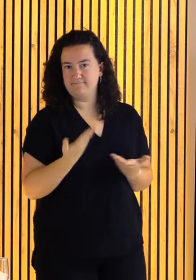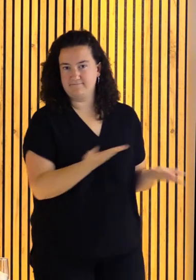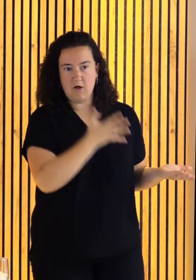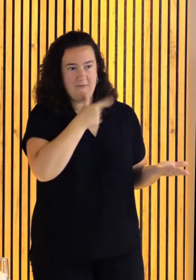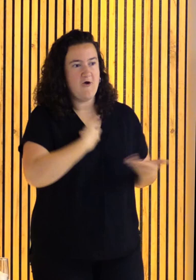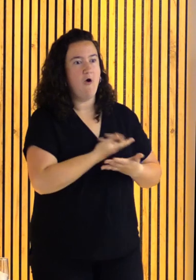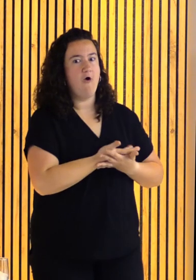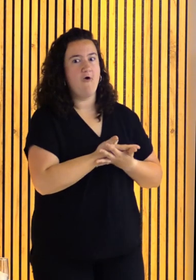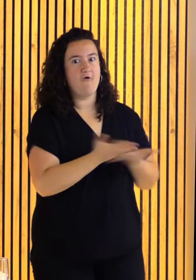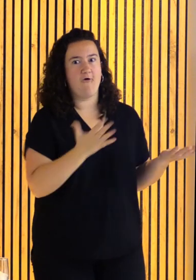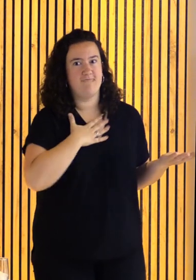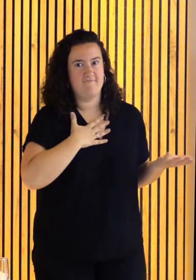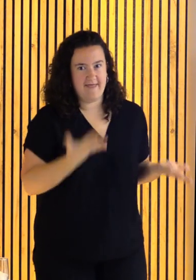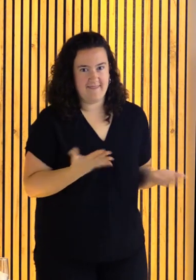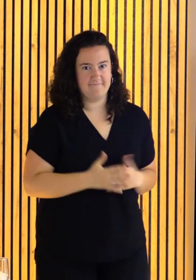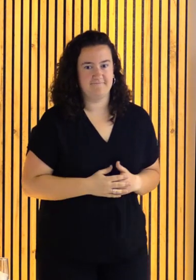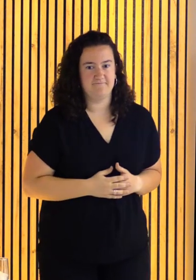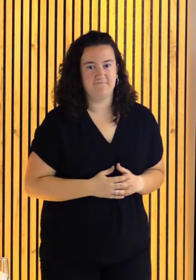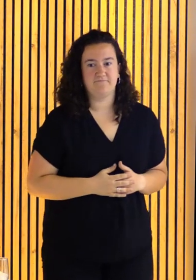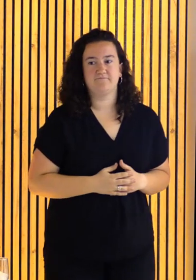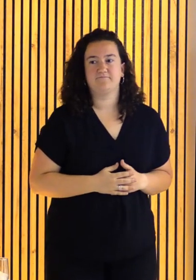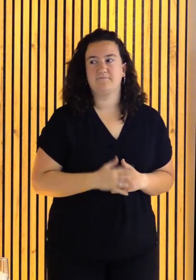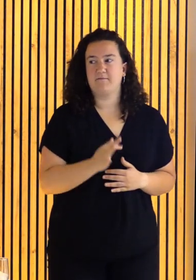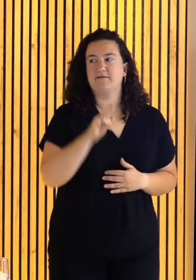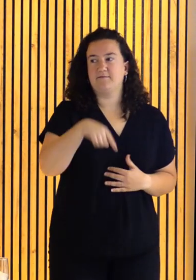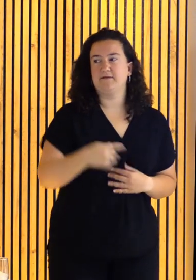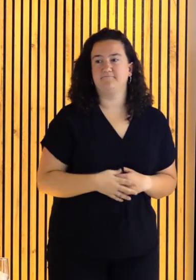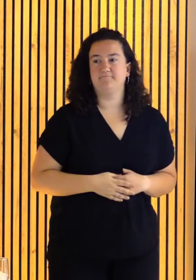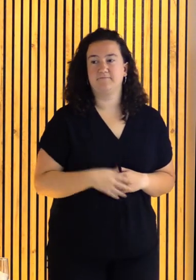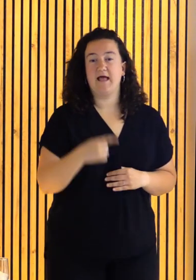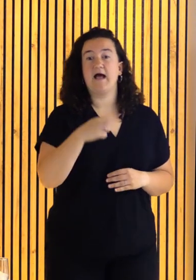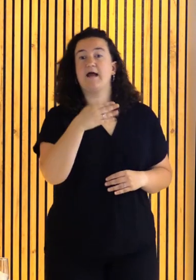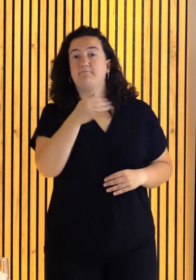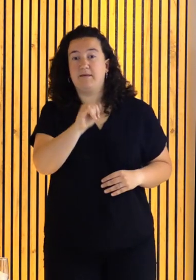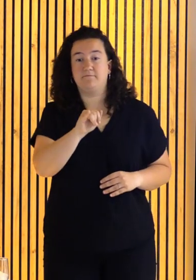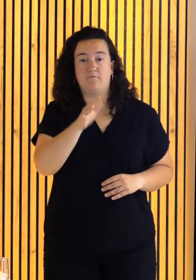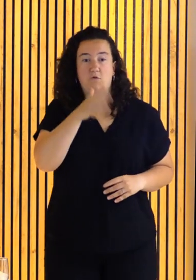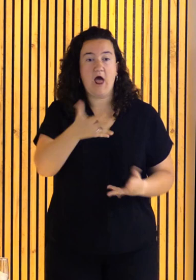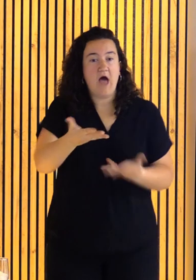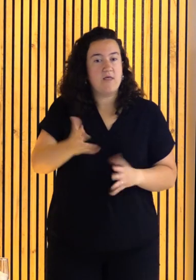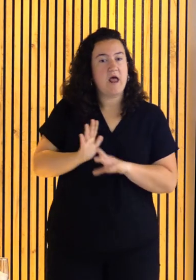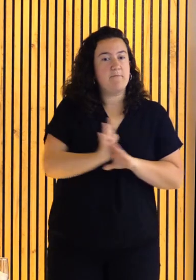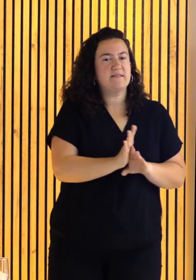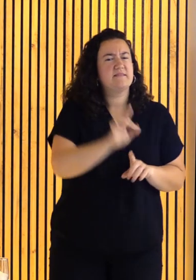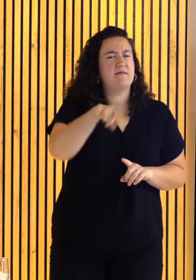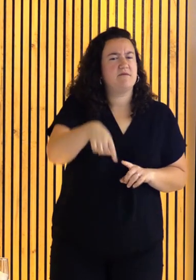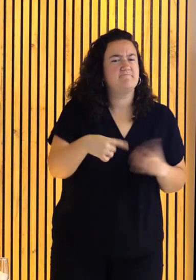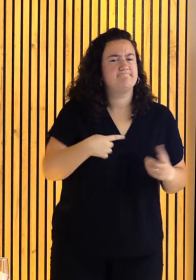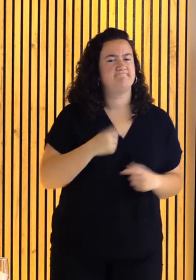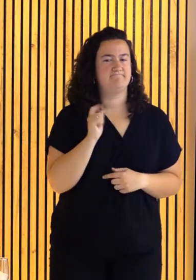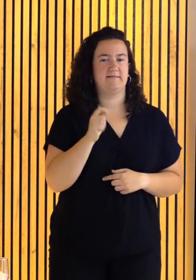duen konfiantzagatik, eta Gari Ibargutxiri ere bai, ba, laguntzaile izateaz gain, askotan konplize